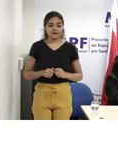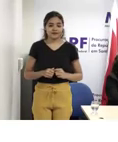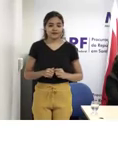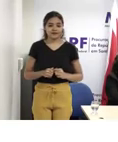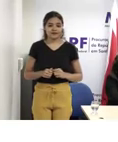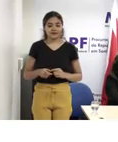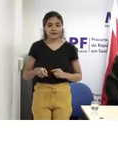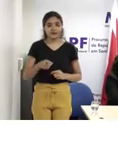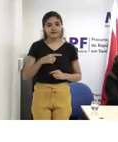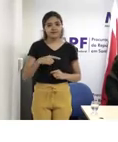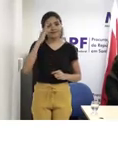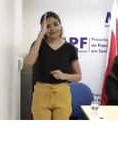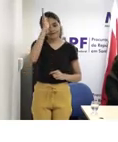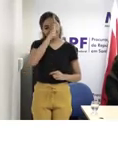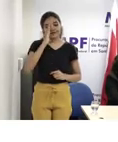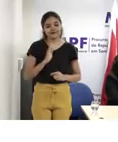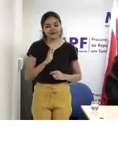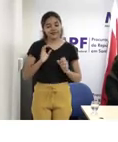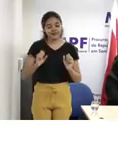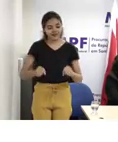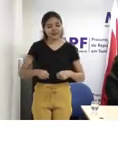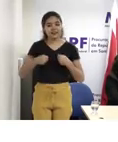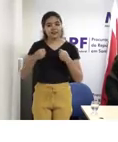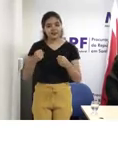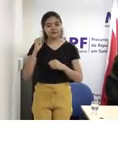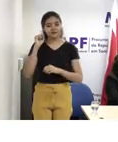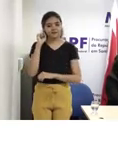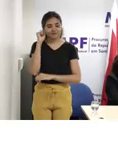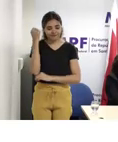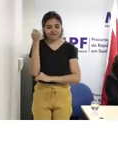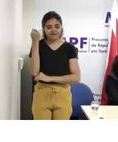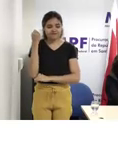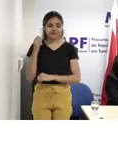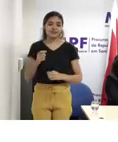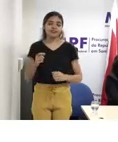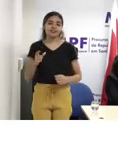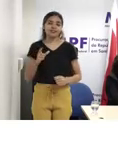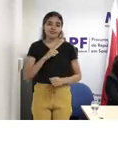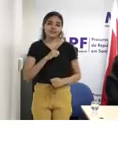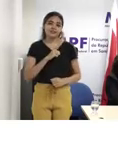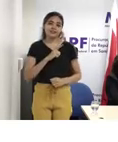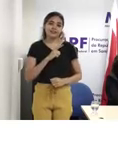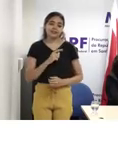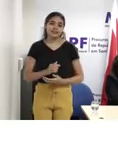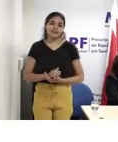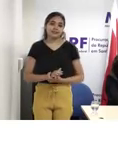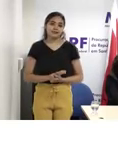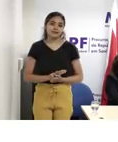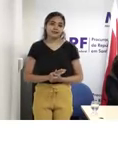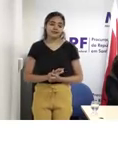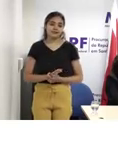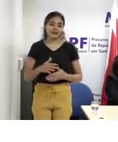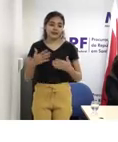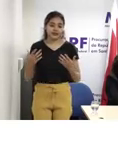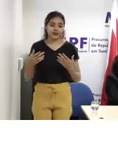lutador nós somos um povo resiliente nós somos um povo que tem garra e se nós tivermos todos